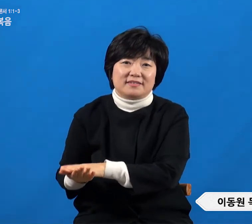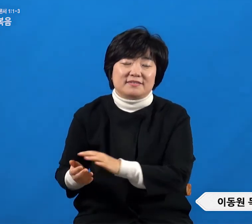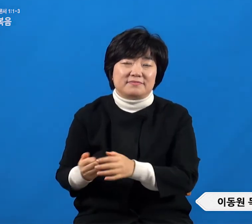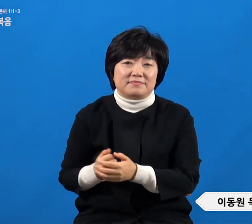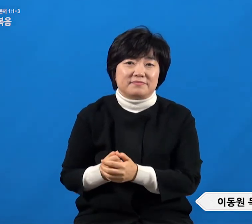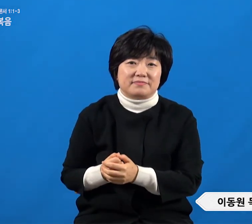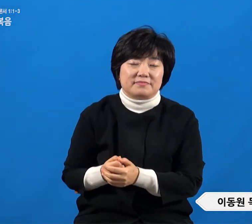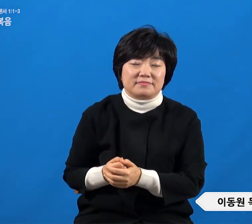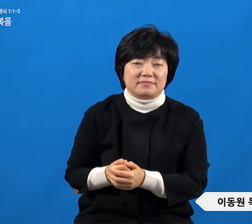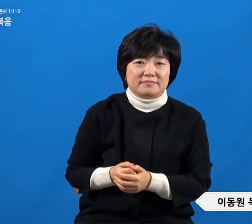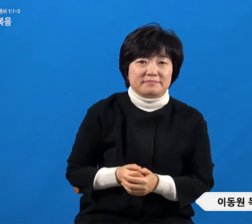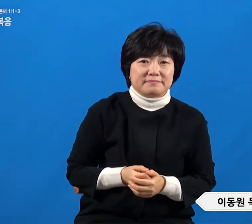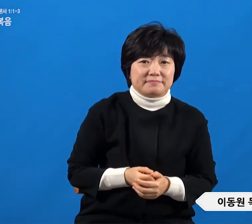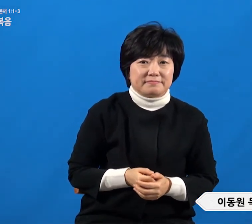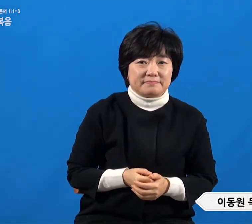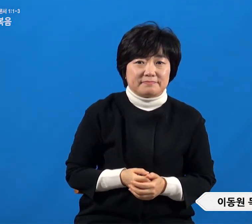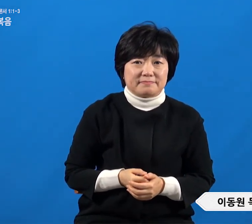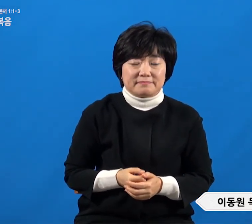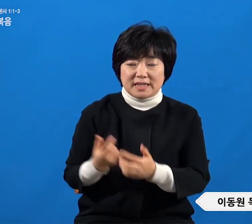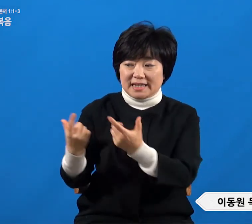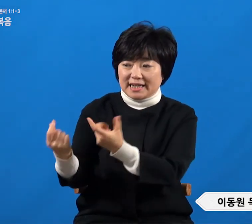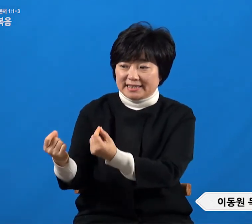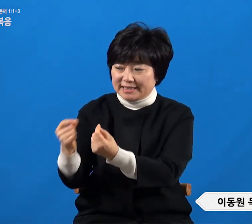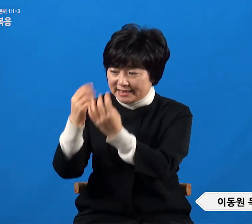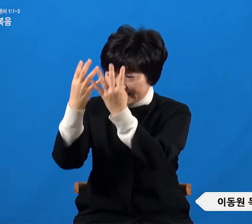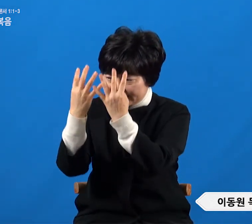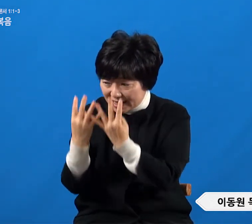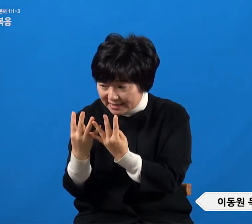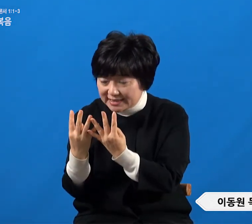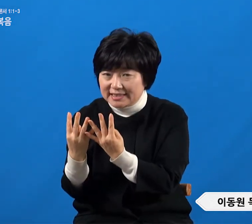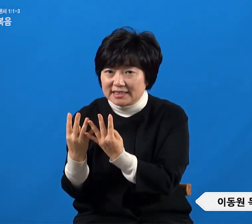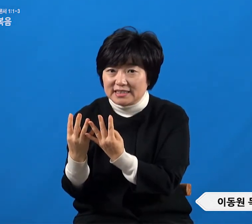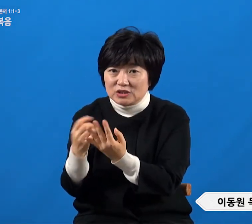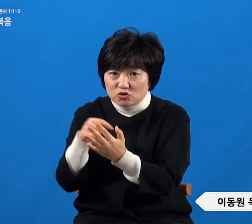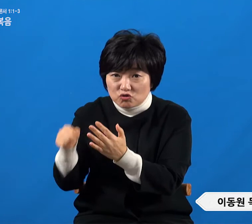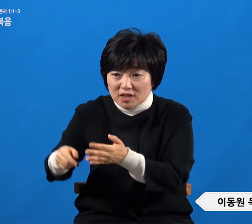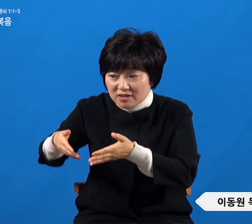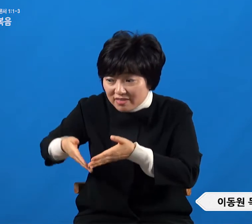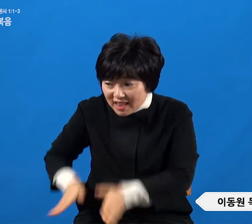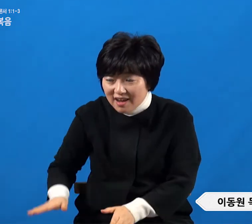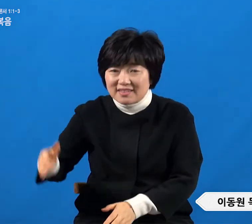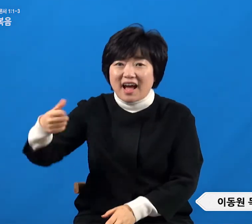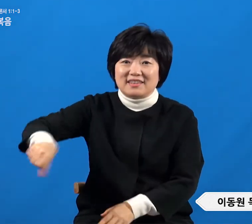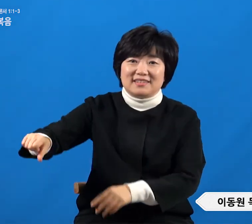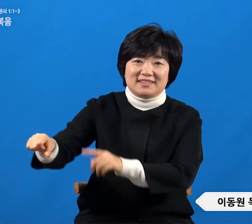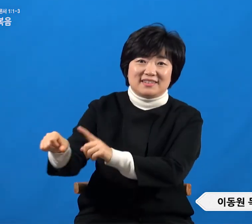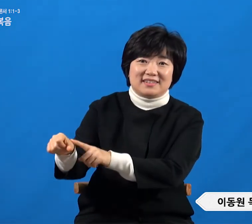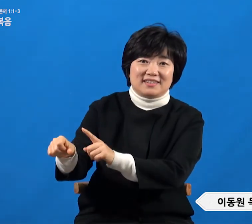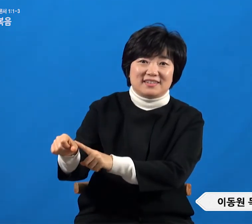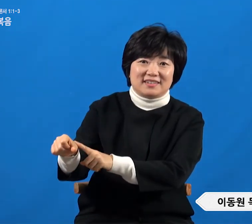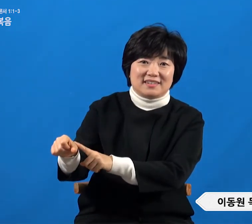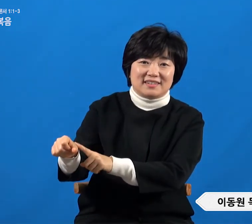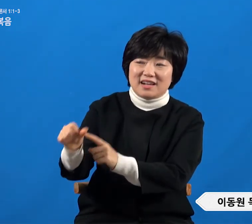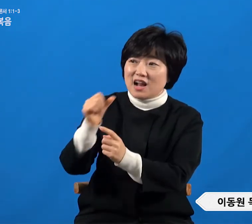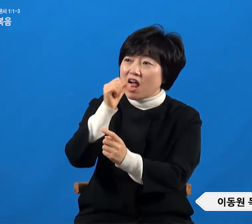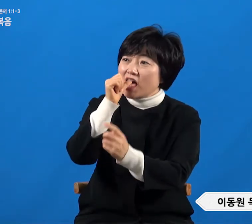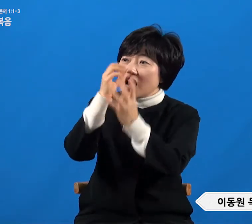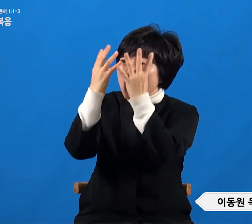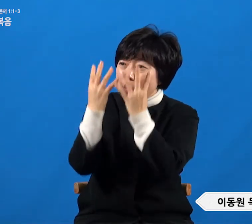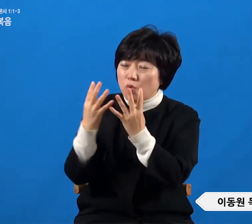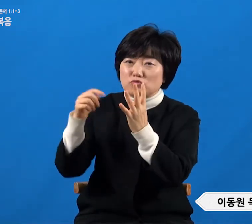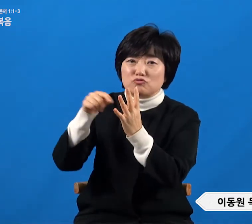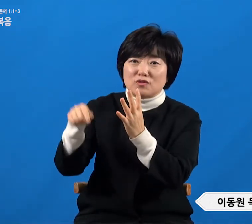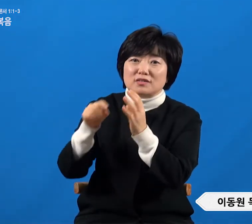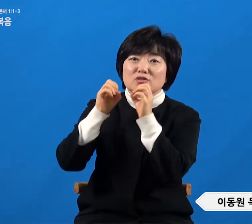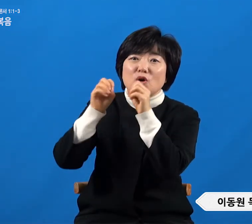빌레몬서의 10절에서 이렇게 말합니다. 갇힌 중에서 낳은 아들, 이렇게 말해요. 갇힌 중에서 낳은 아들. 옥중에서